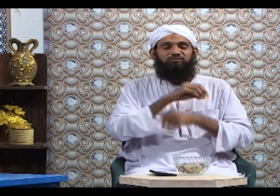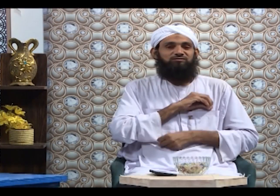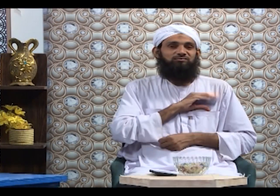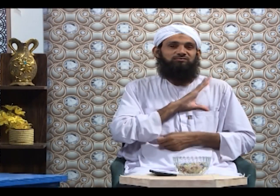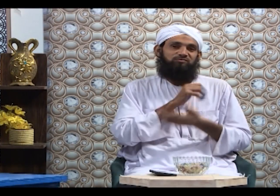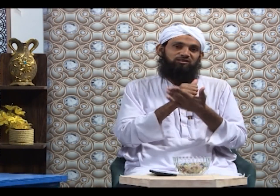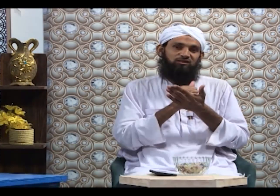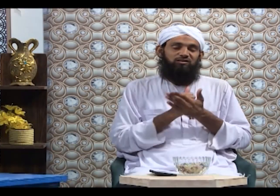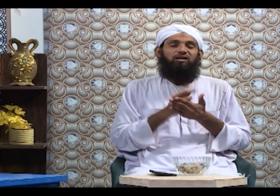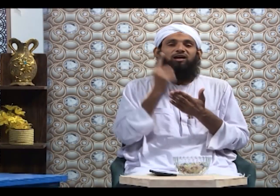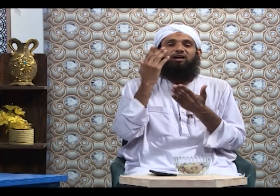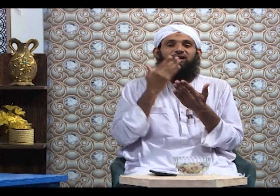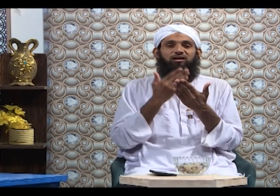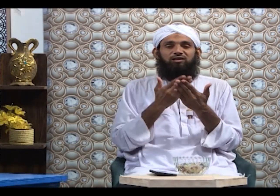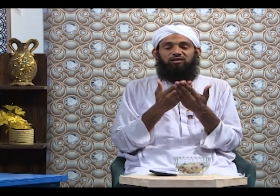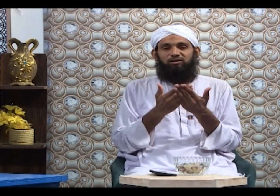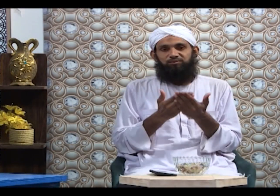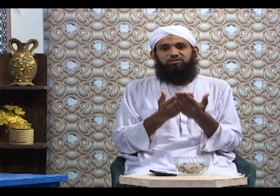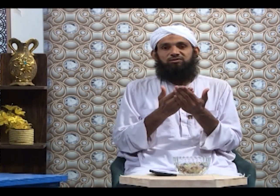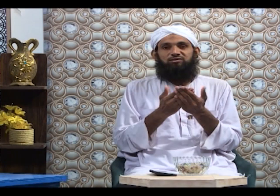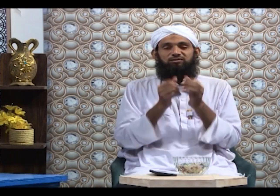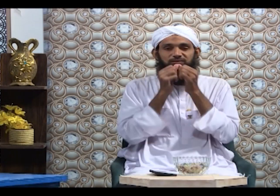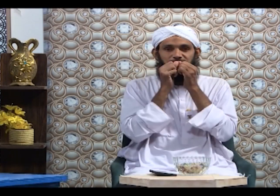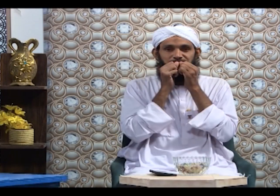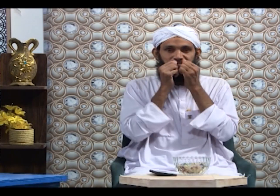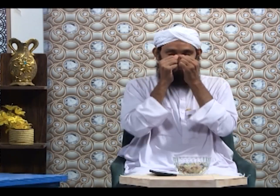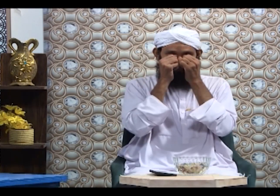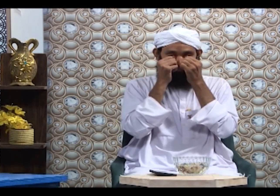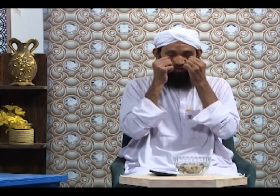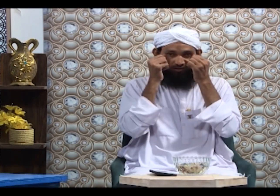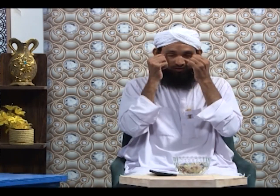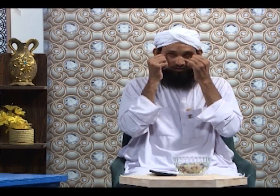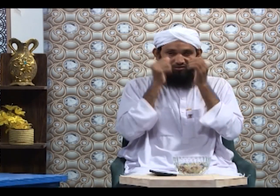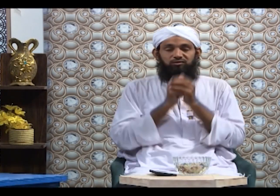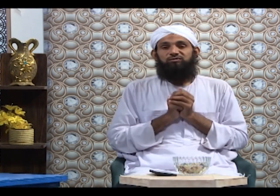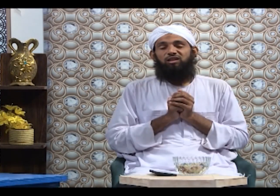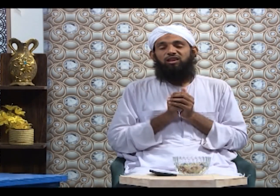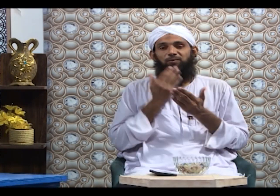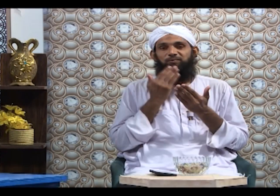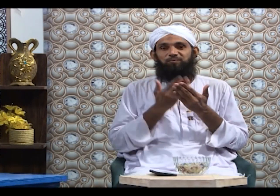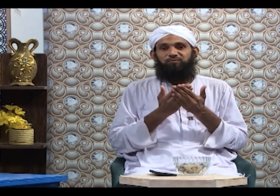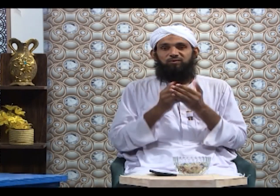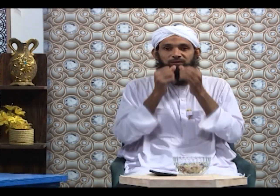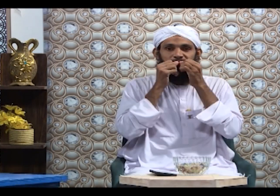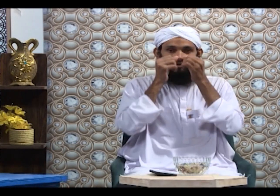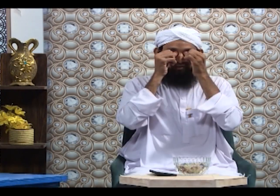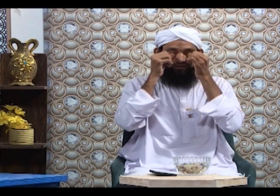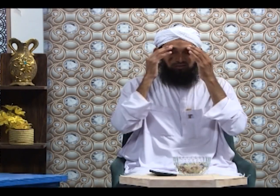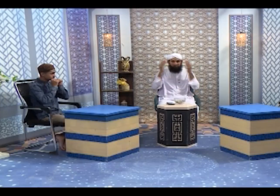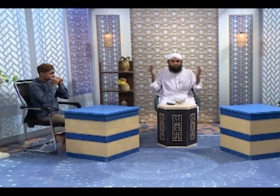فرمائے، آمین بجاہ النبی الامین صلی اللہ علیہ وآلہ وصحبہ وسلم۔ صلو علی الحبیب صلی